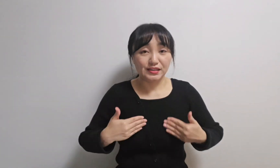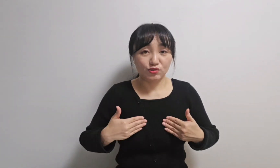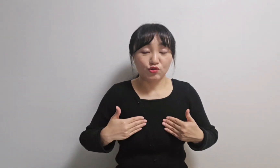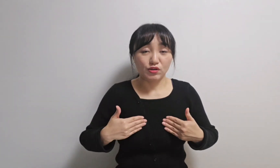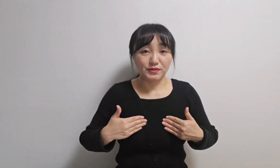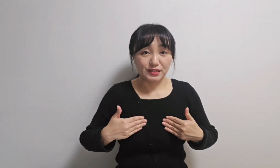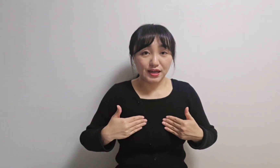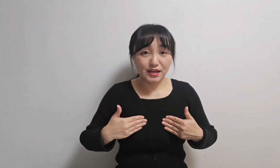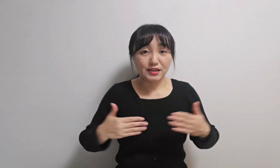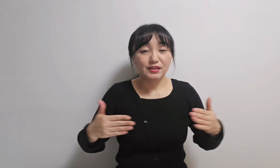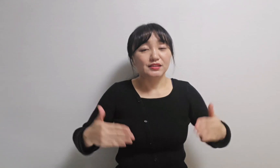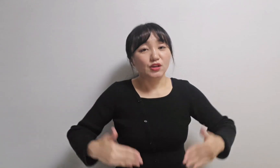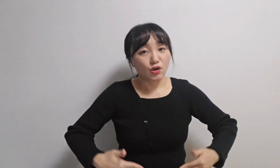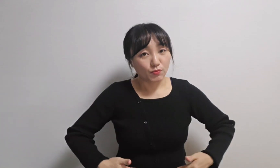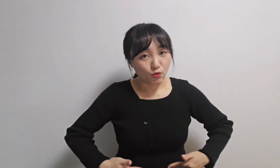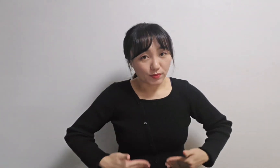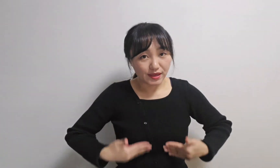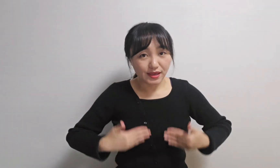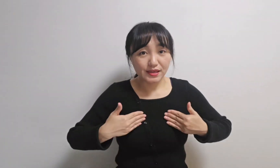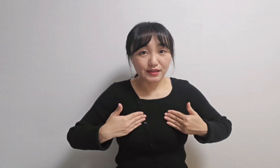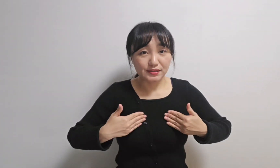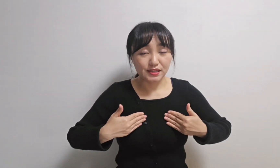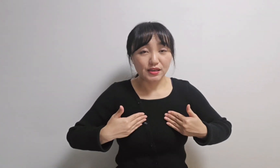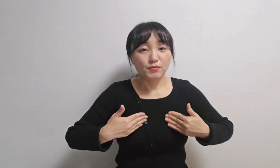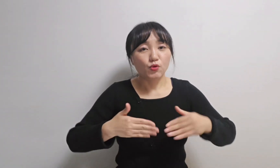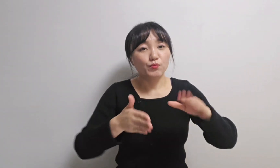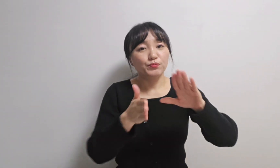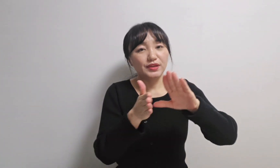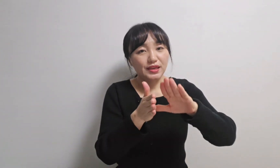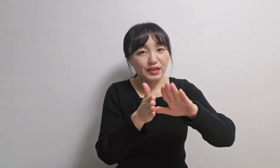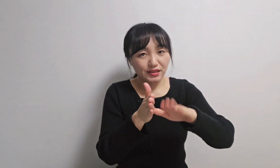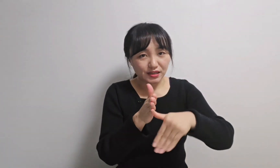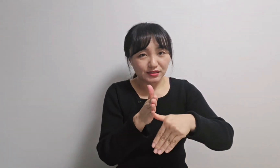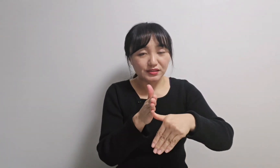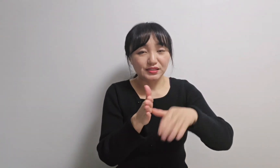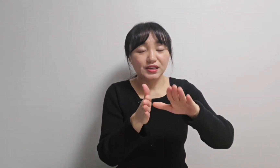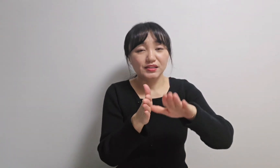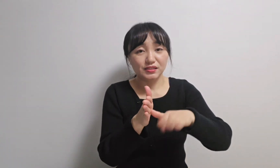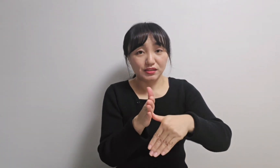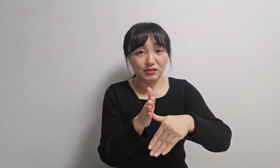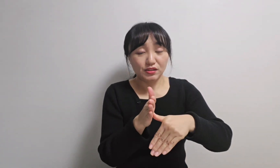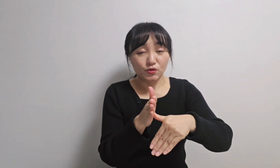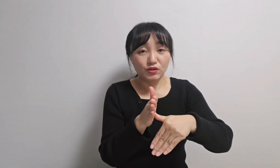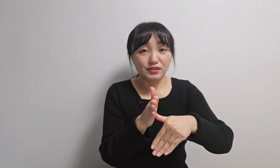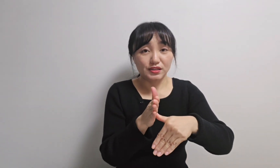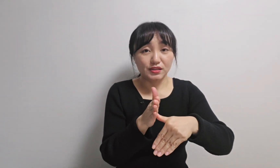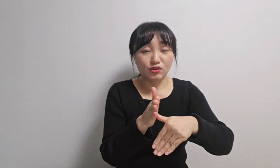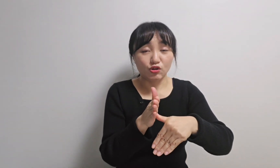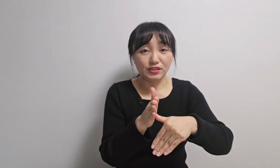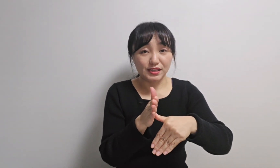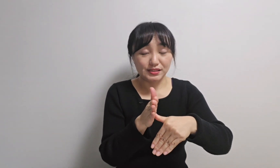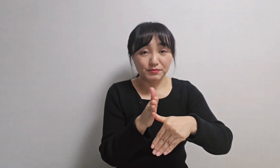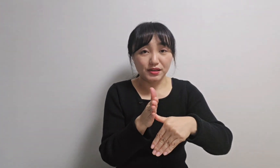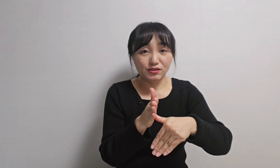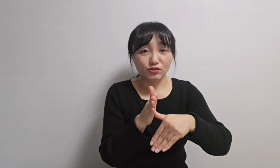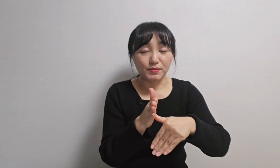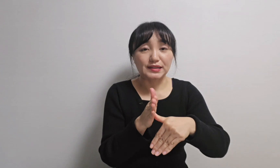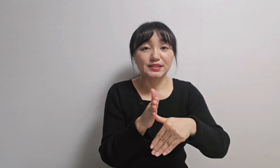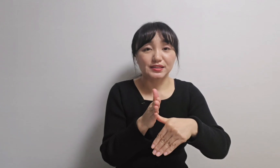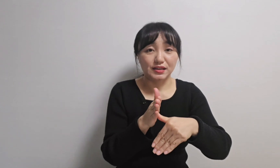봄이라는 수어입니다. 봄에 이제 봄에라는 시간을 원래 이제 넣어야 하지만 여기서 박자상